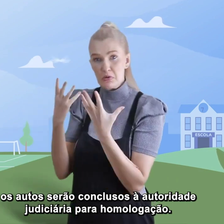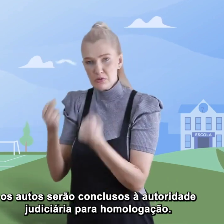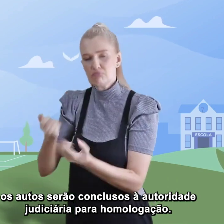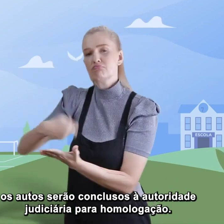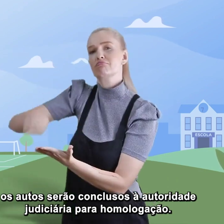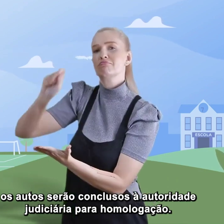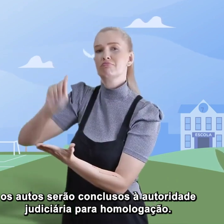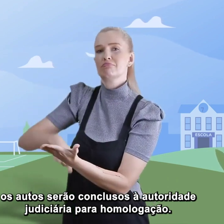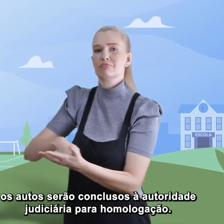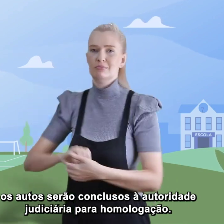homologação.